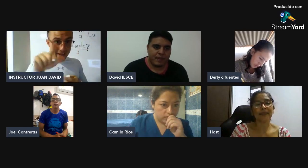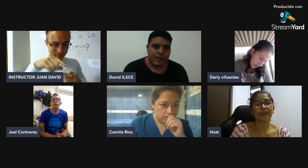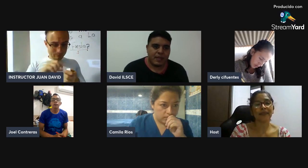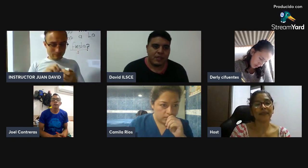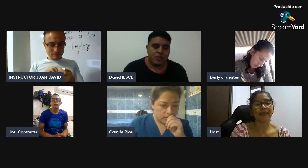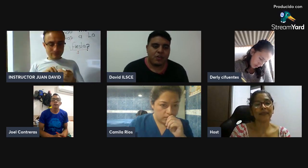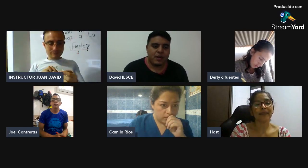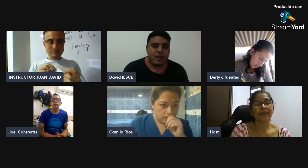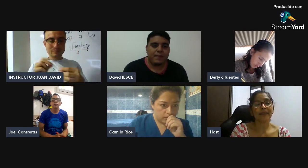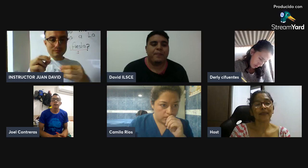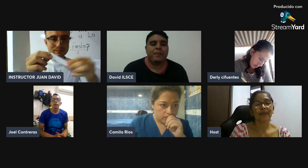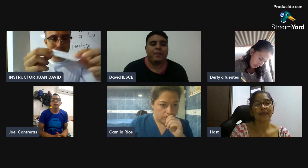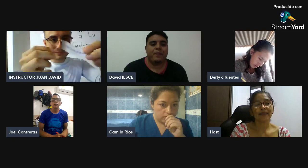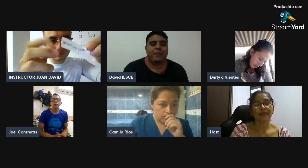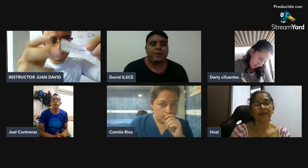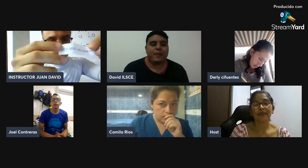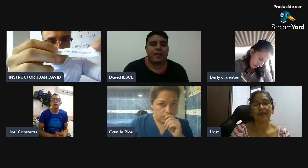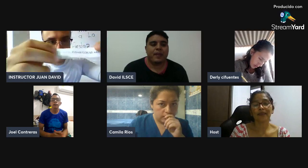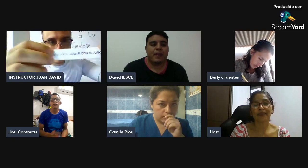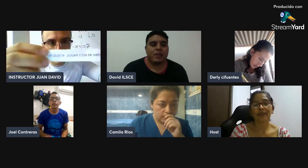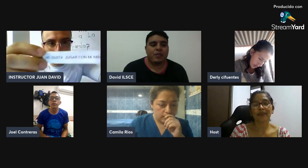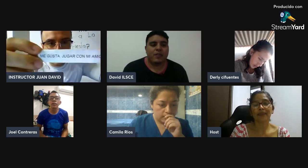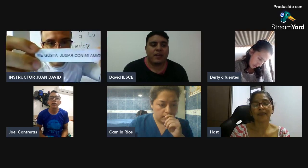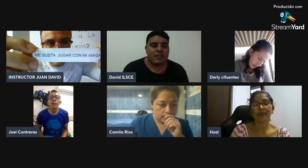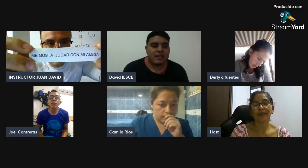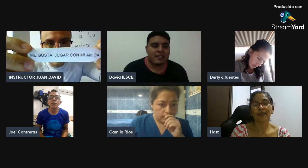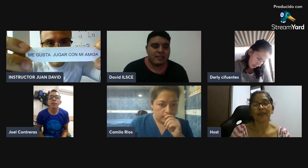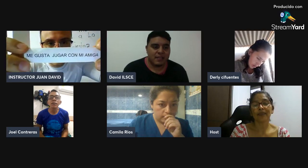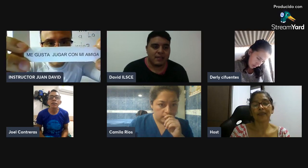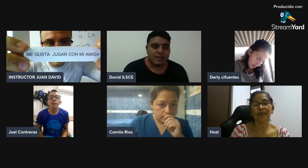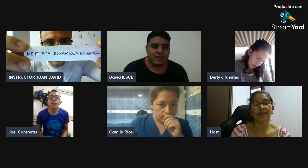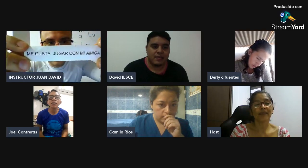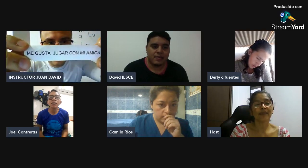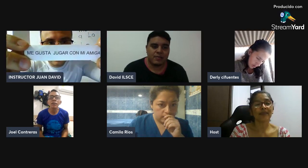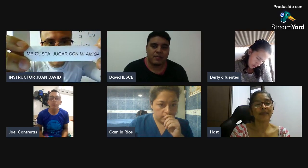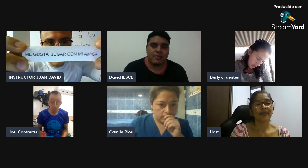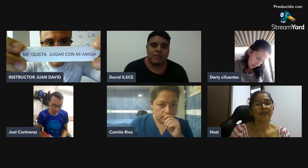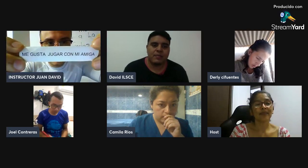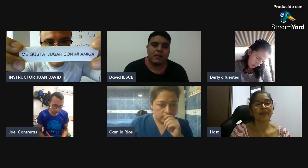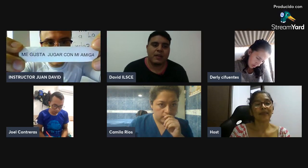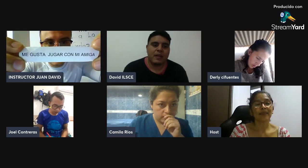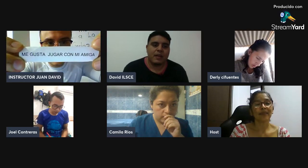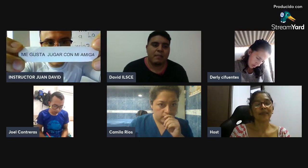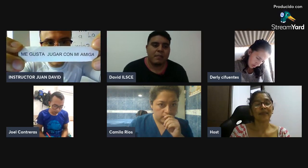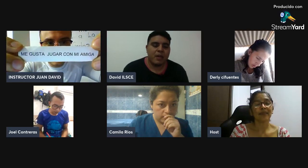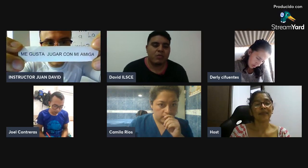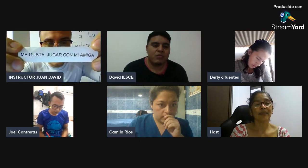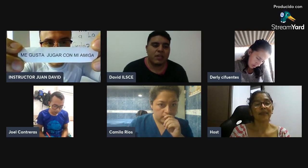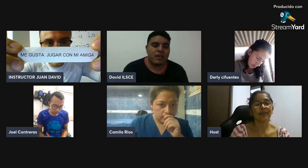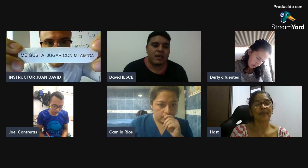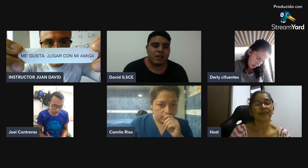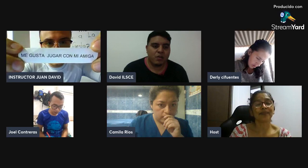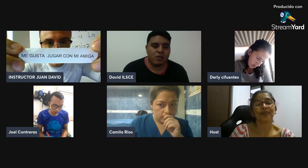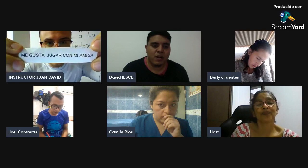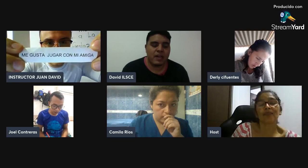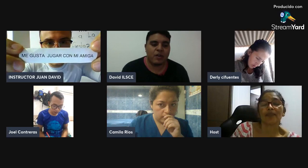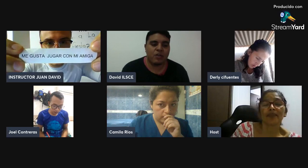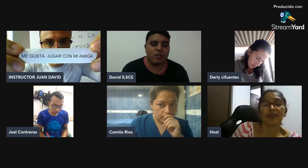yo él tu frase es esta me gusta jugar con mi